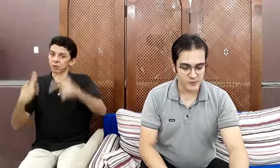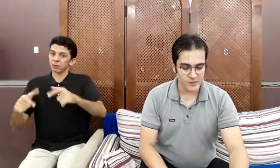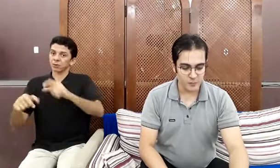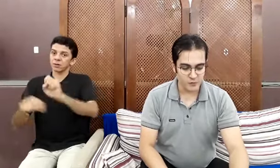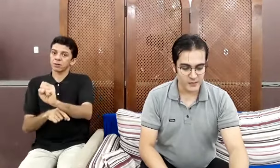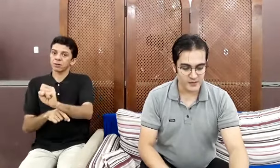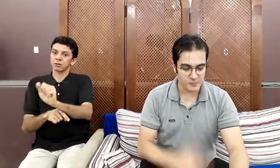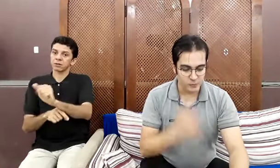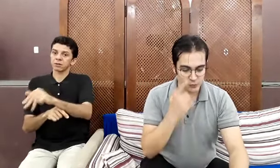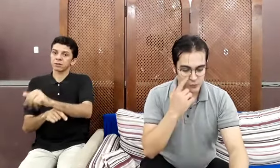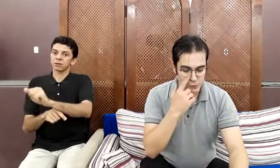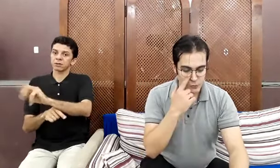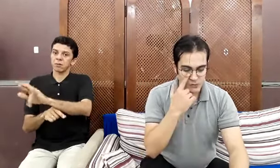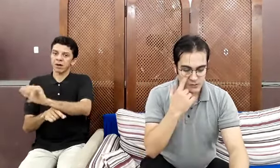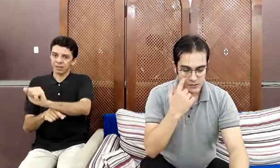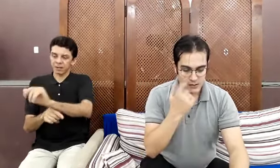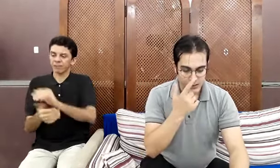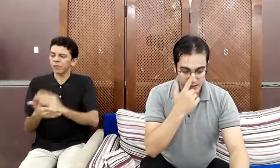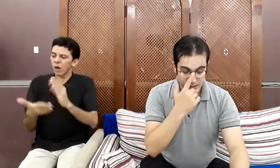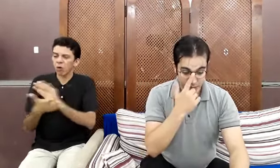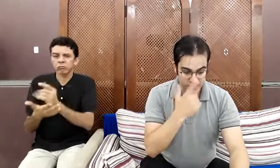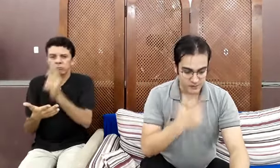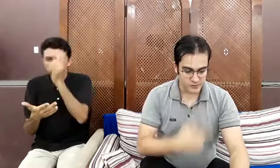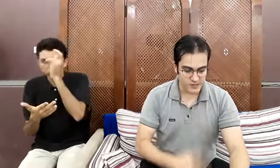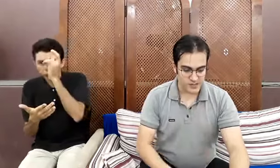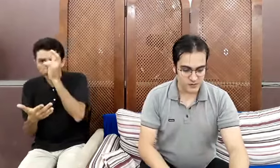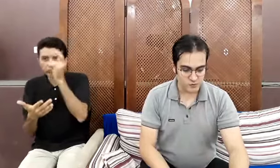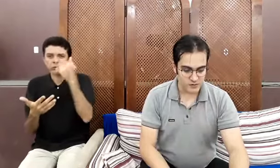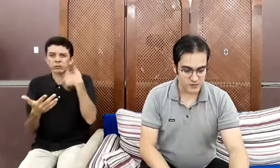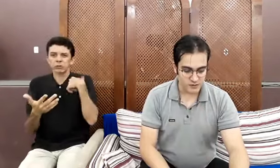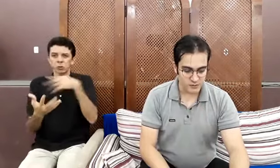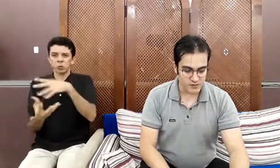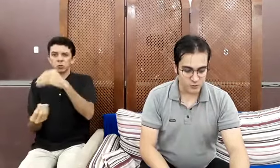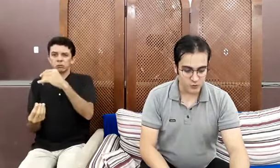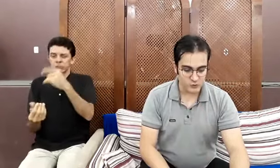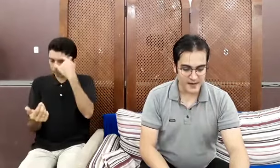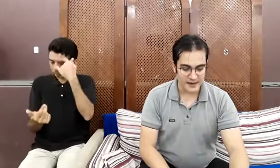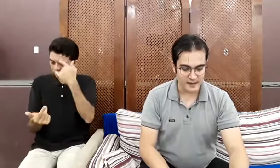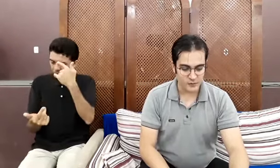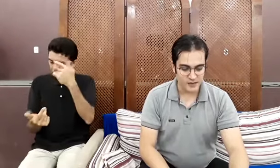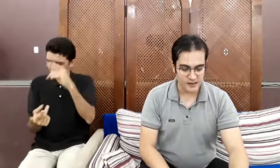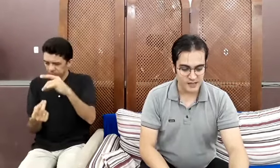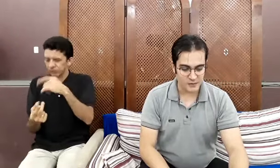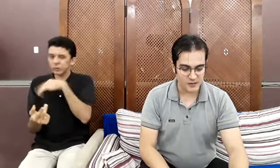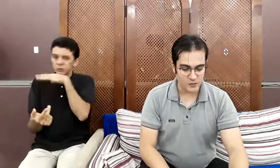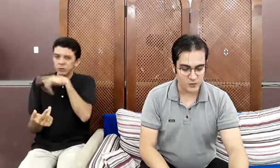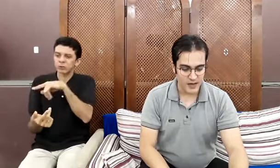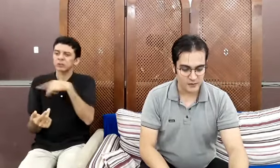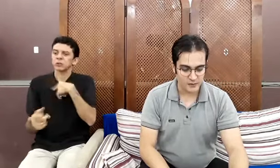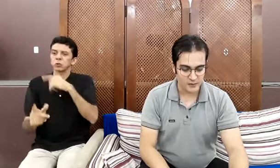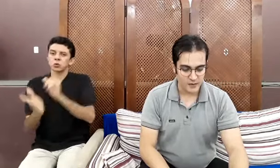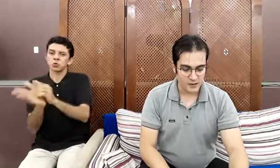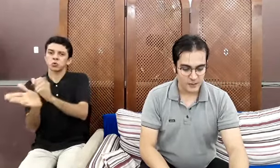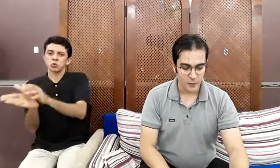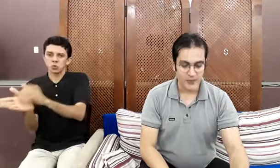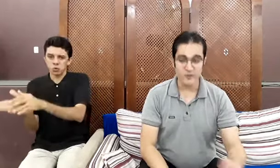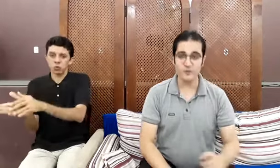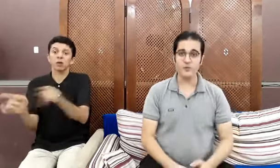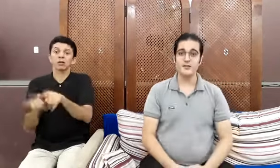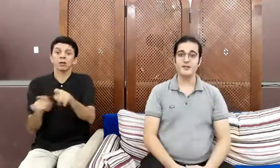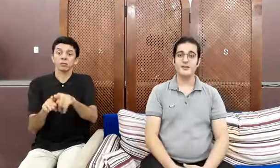espíritos impuros eram expulsos e aos gritos deixavam suas vítimas, e muitos paralíticos e aleijados eram curados.